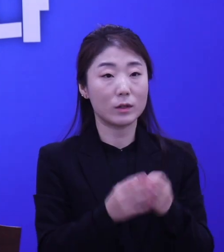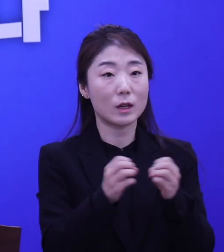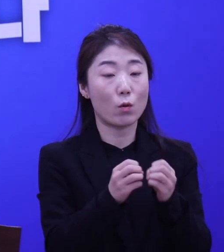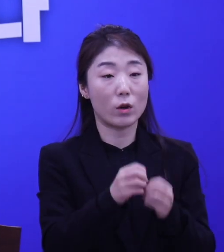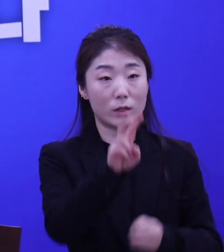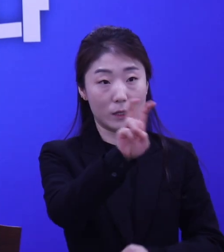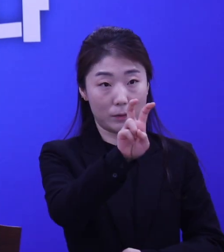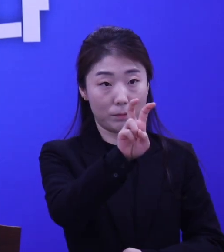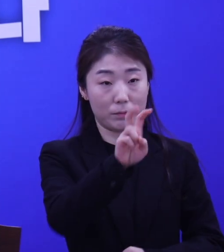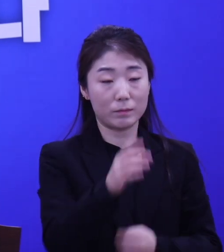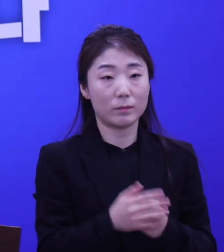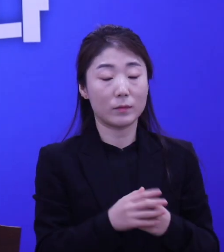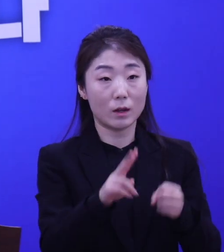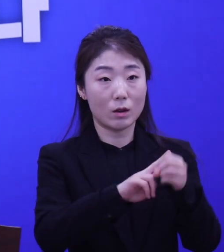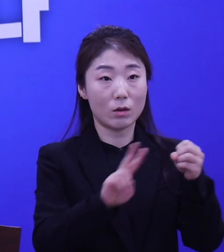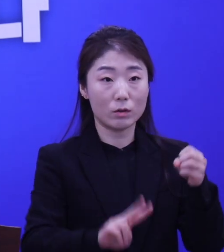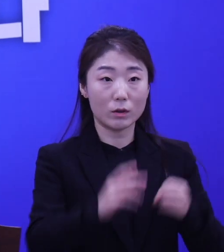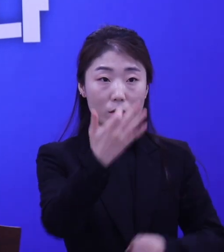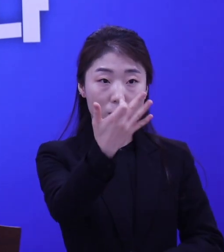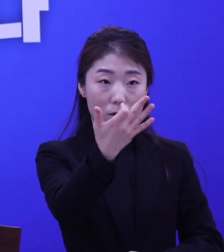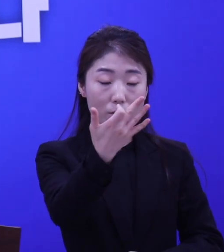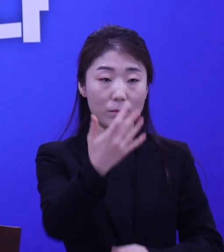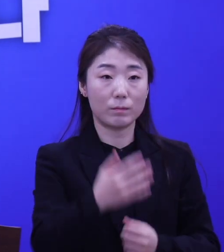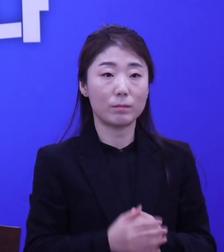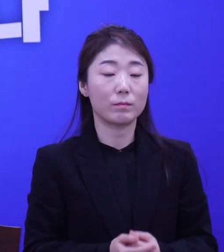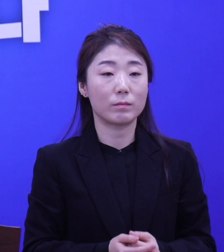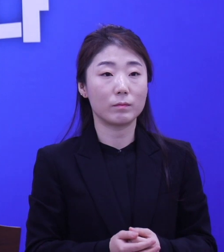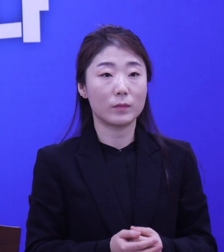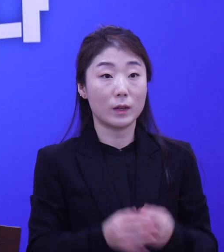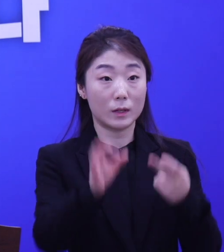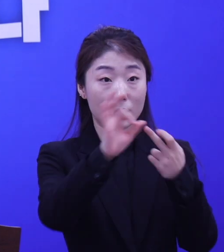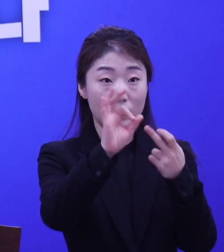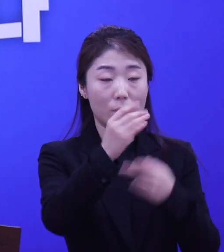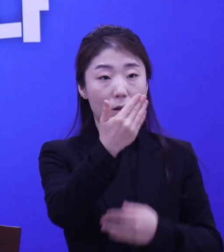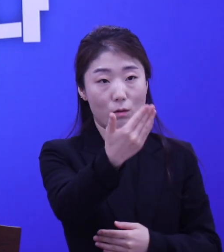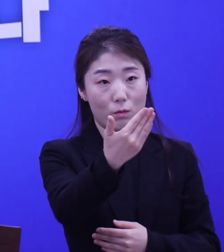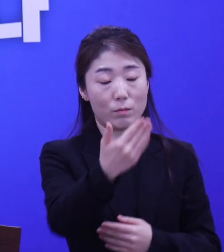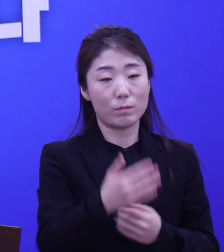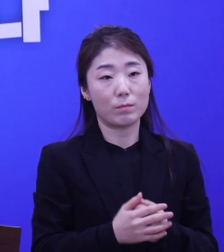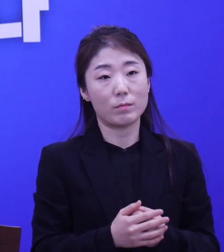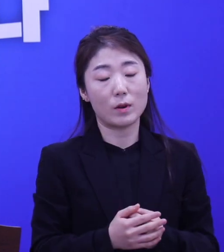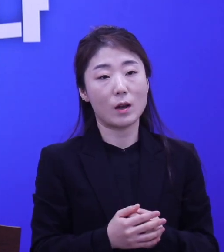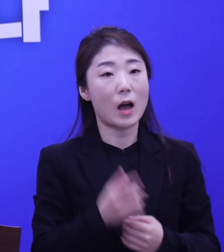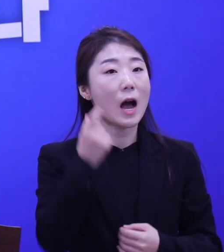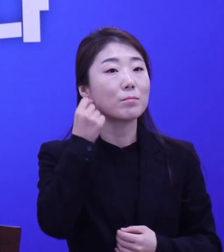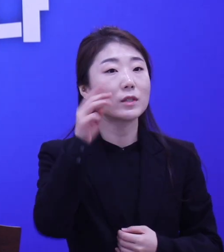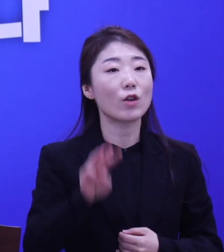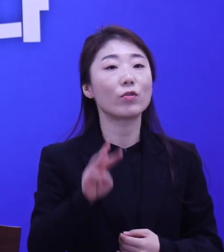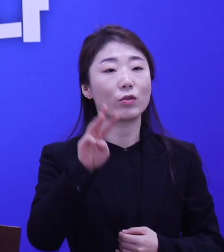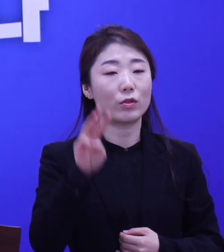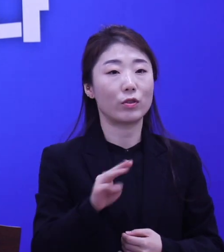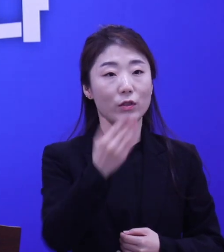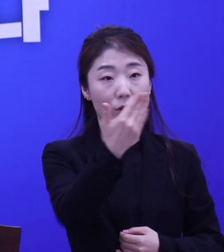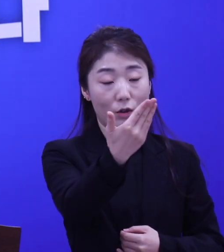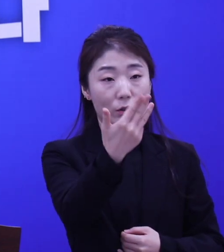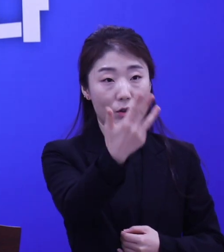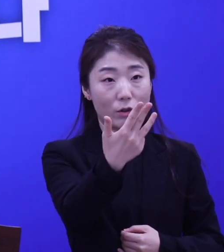창원 20명, 거창 19명, 창녕 9명, 합천 8명,